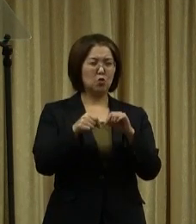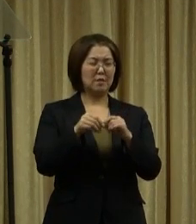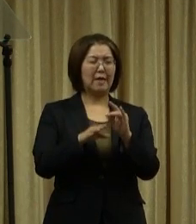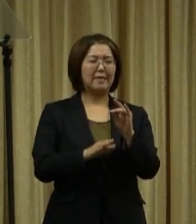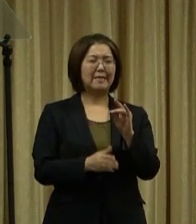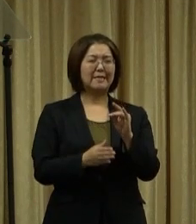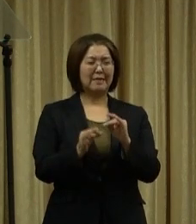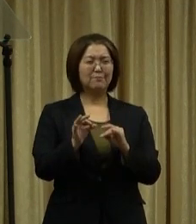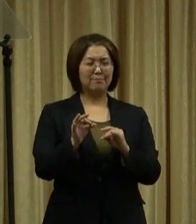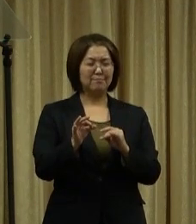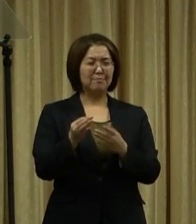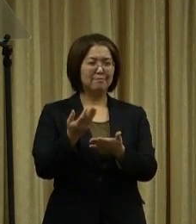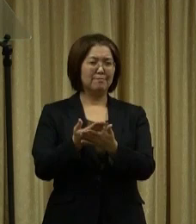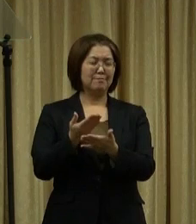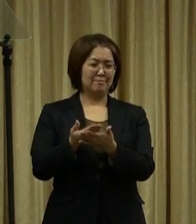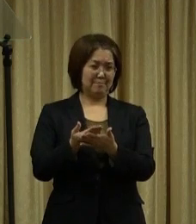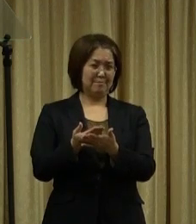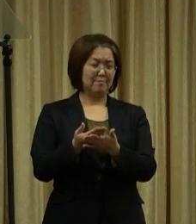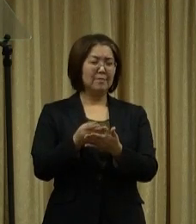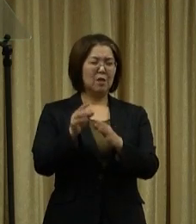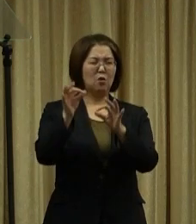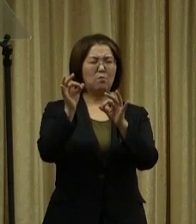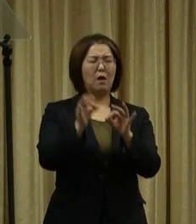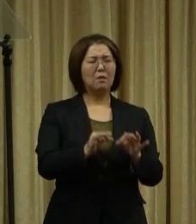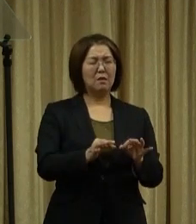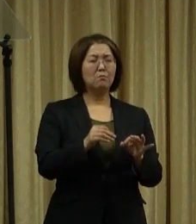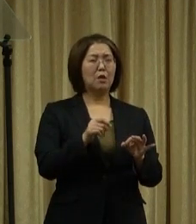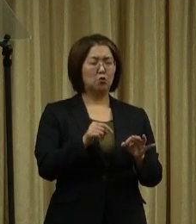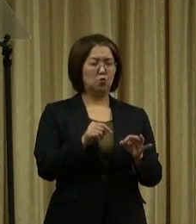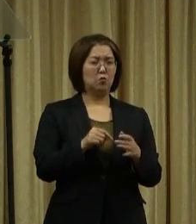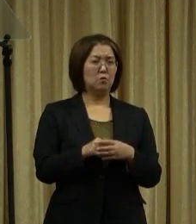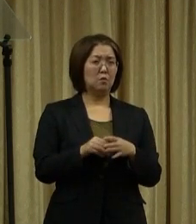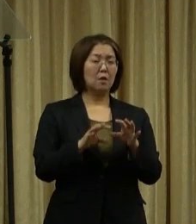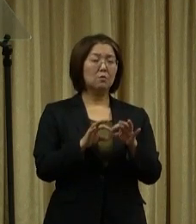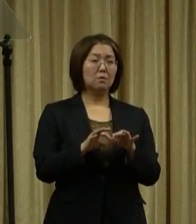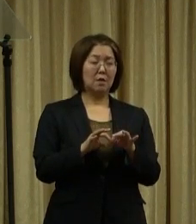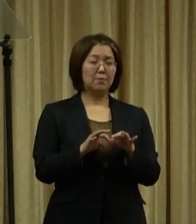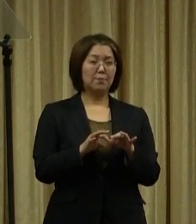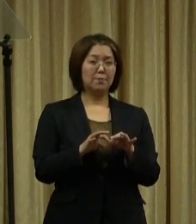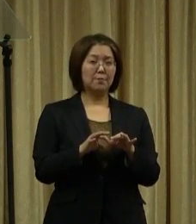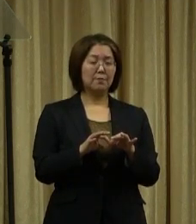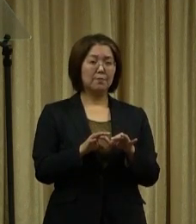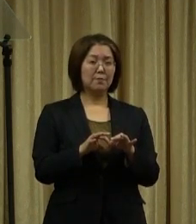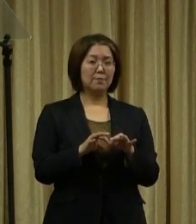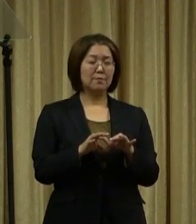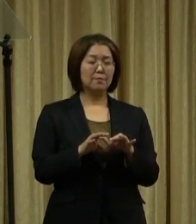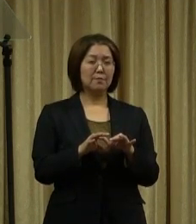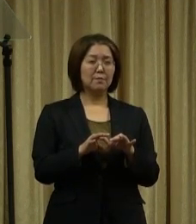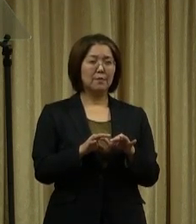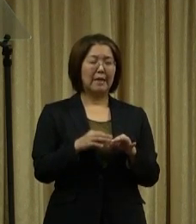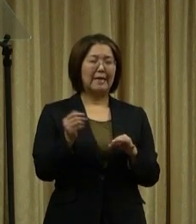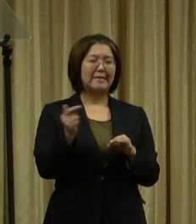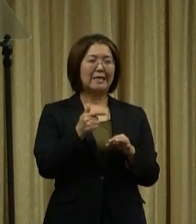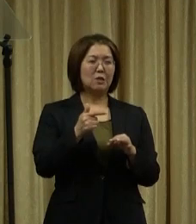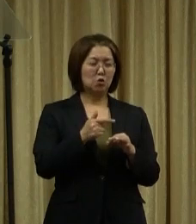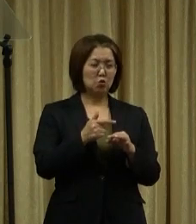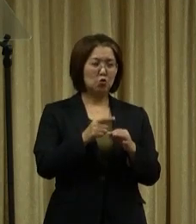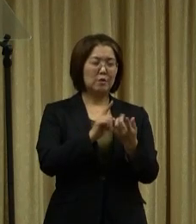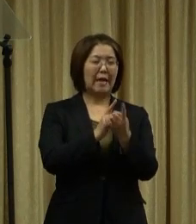減ったりもしています。ということもありますが、ある程度の緊急時対